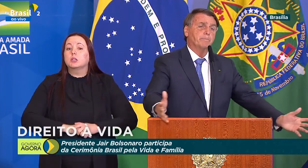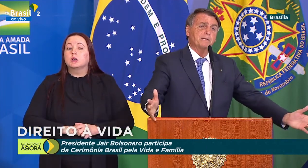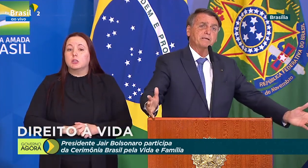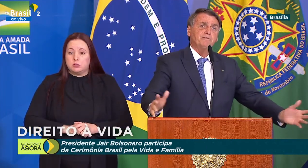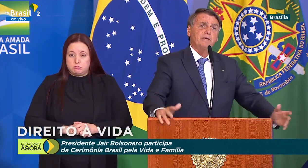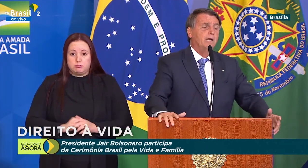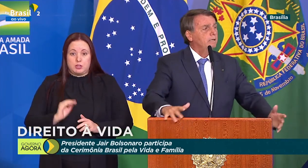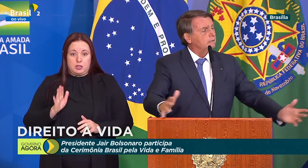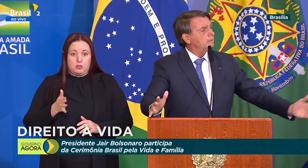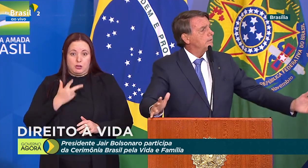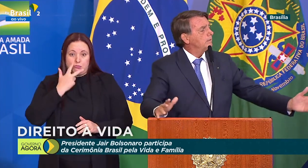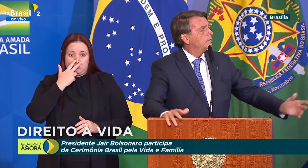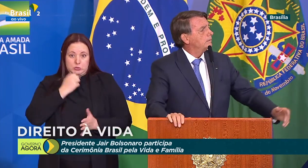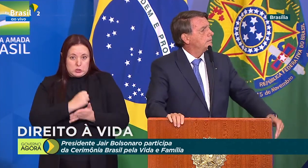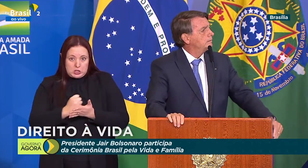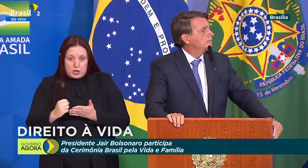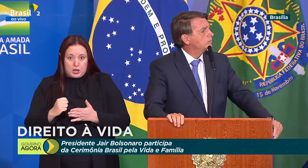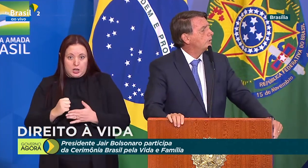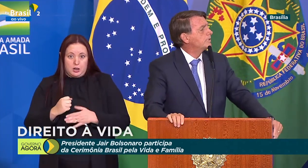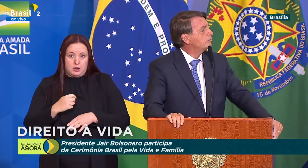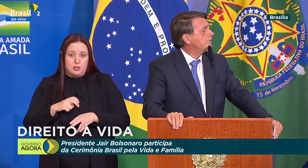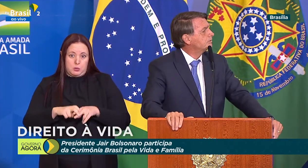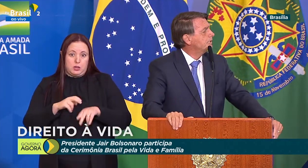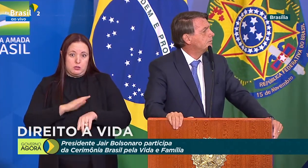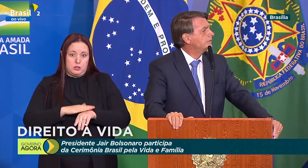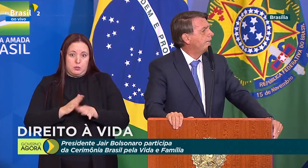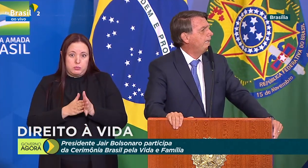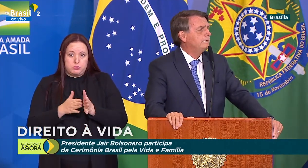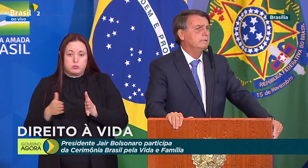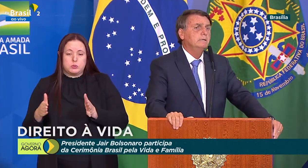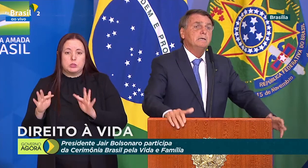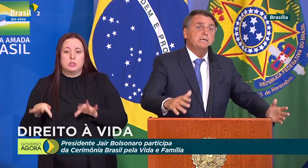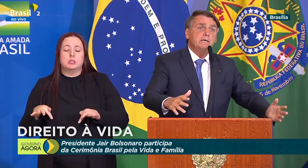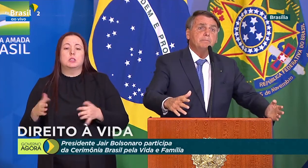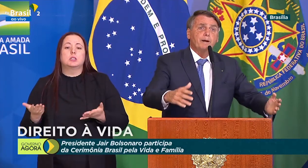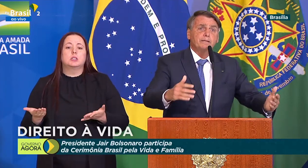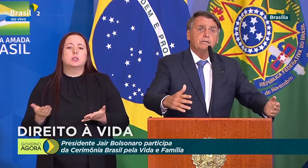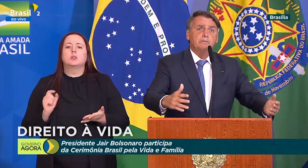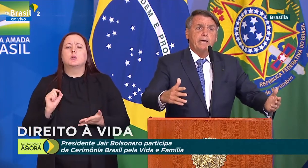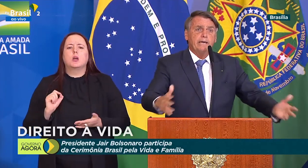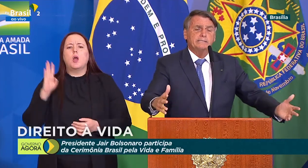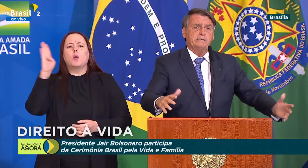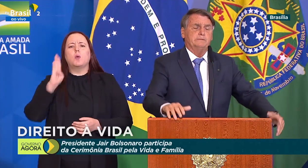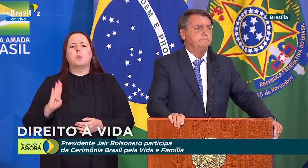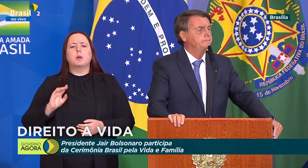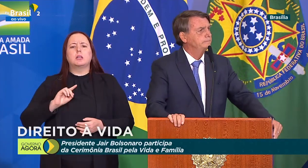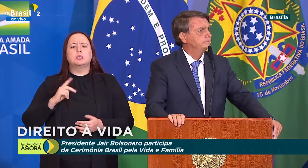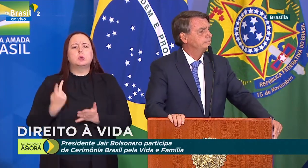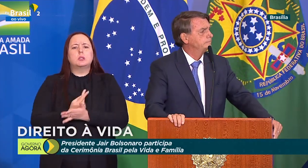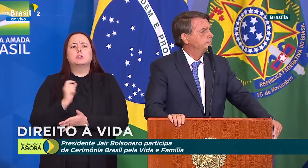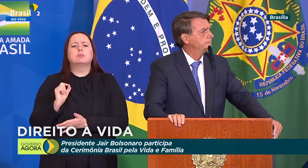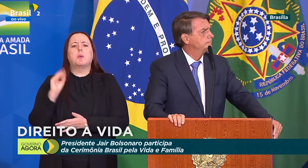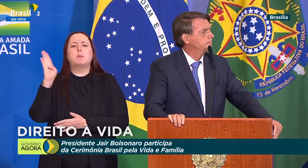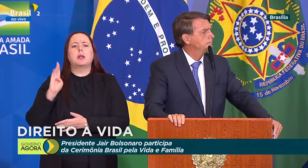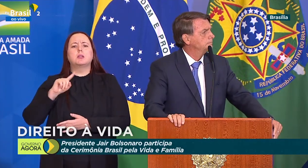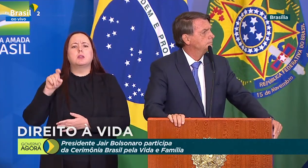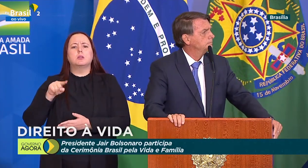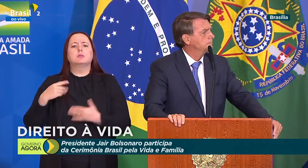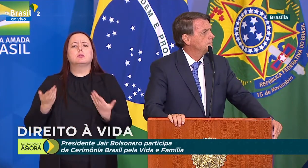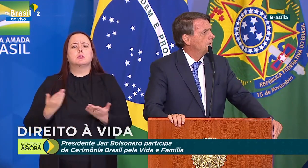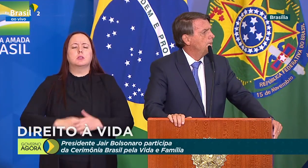já se parece que havia em todas as acusações contra ele que Brasil é esse